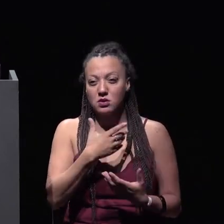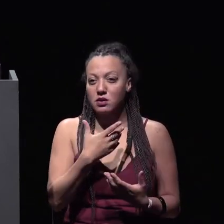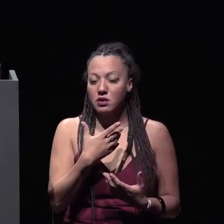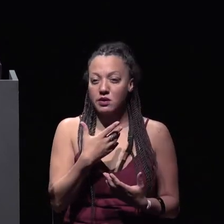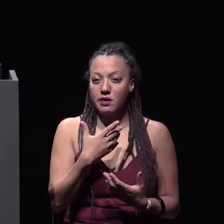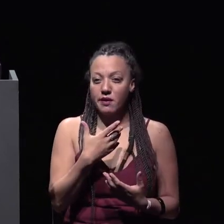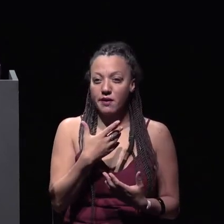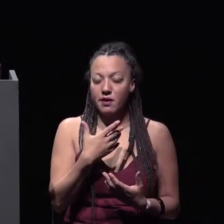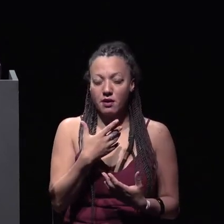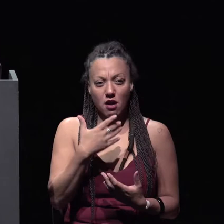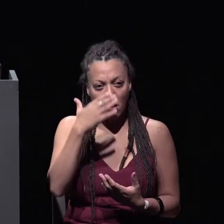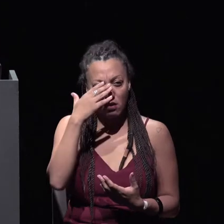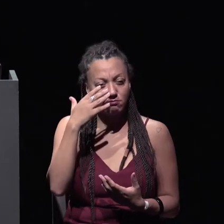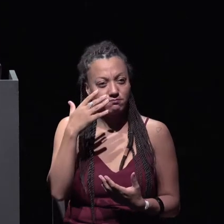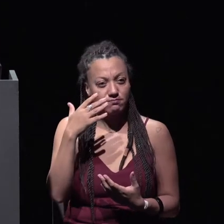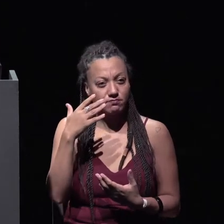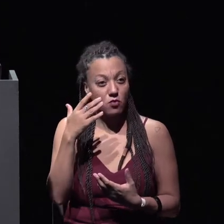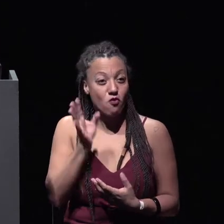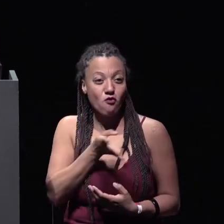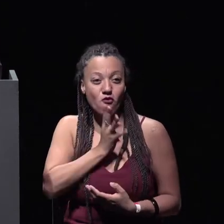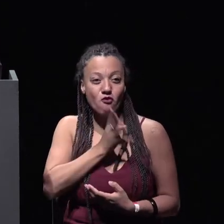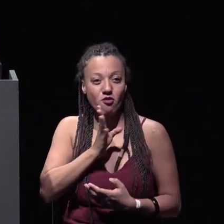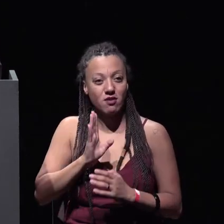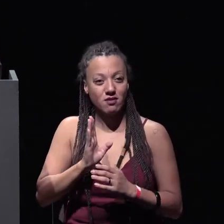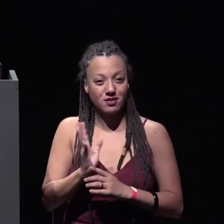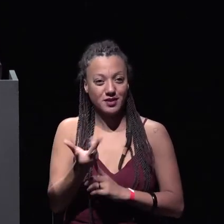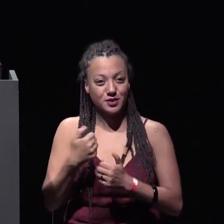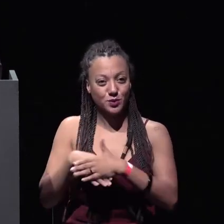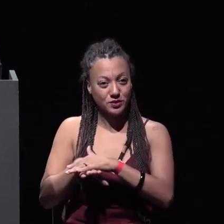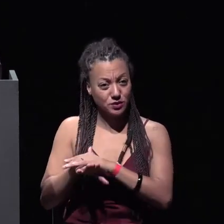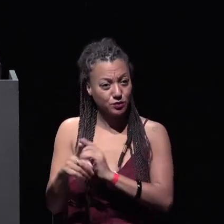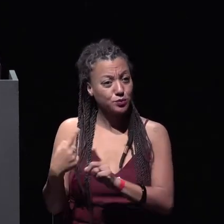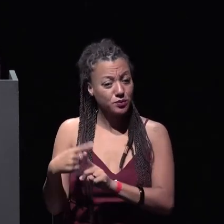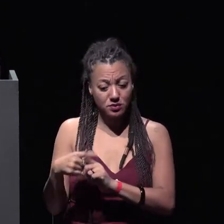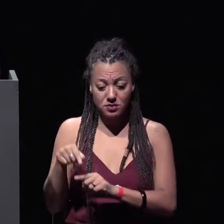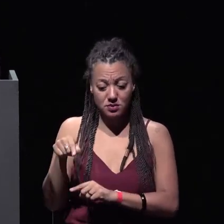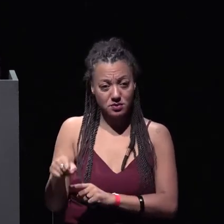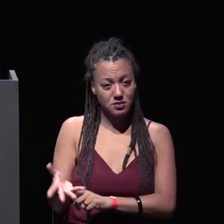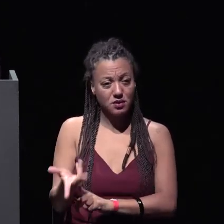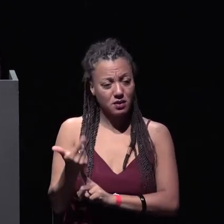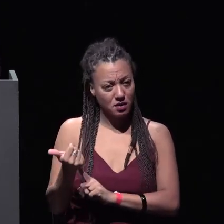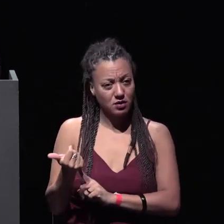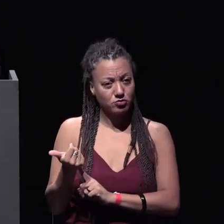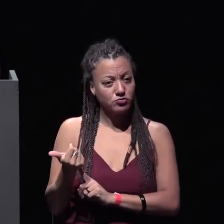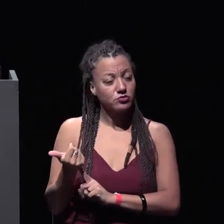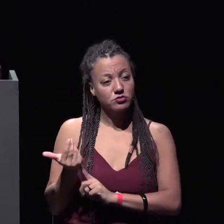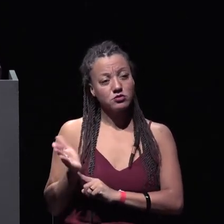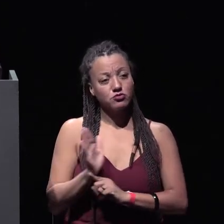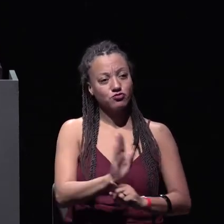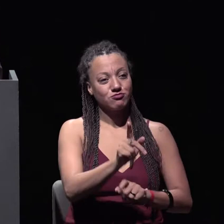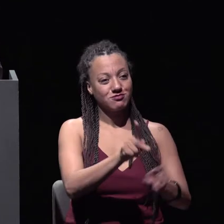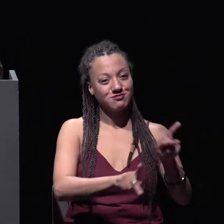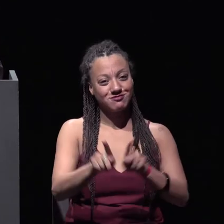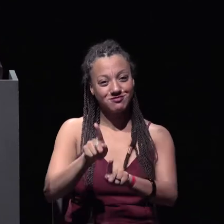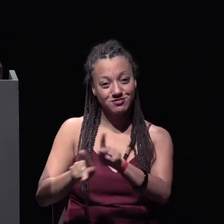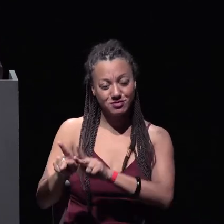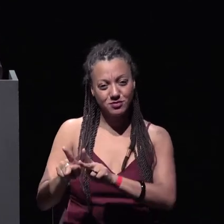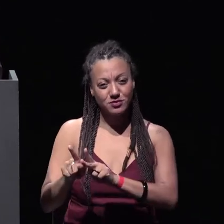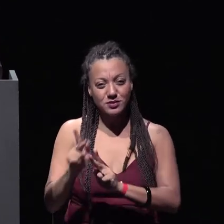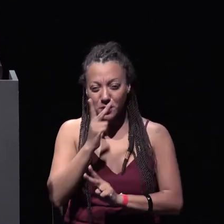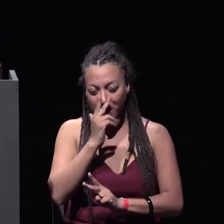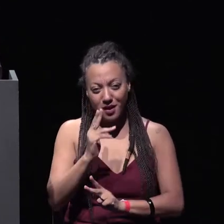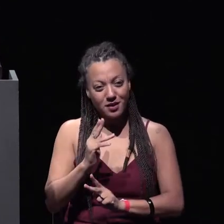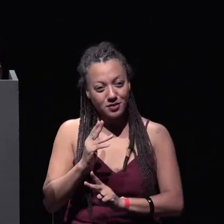tomem posse desse acervo que no final das contas é um acervo que serve a população han e que assim a gente possa progredir